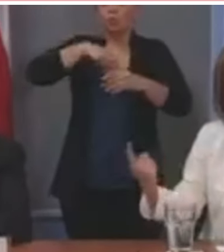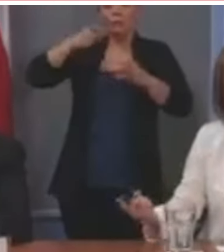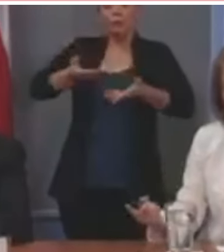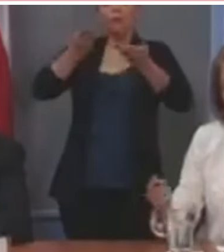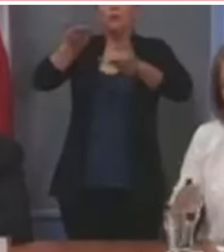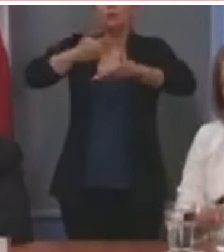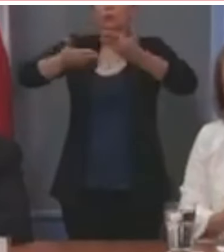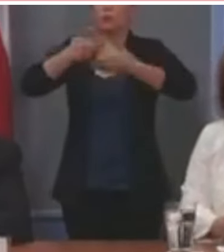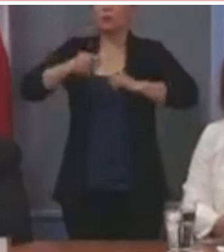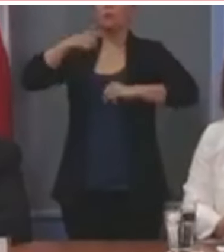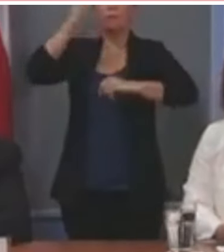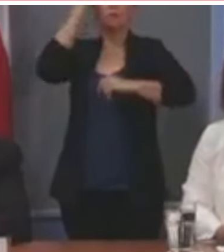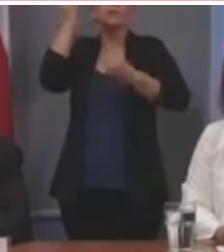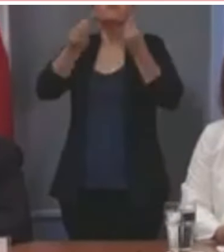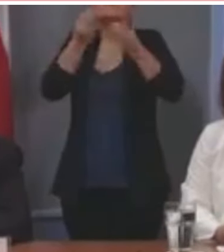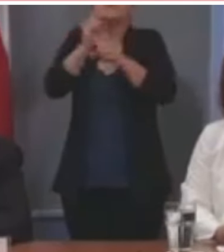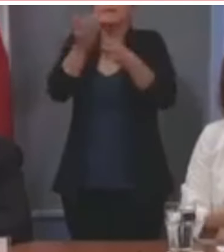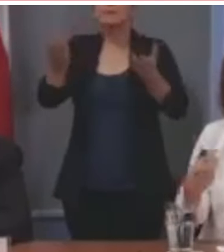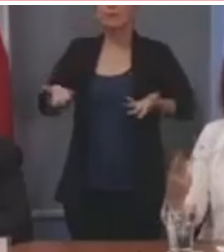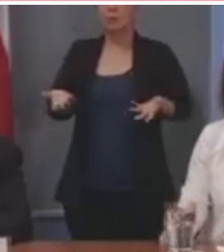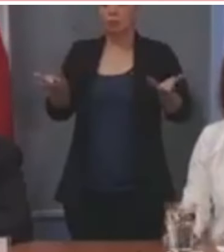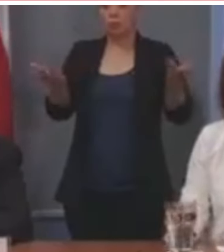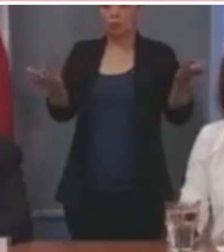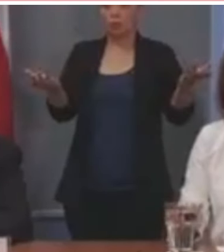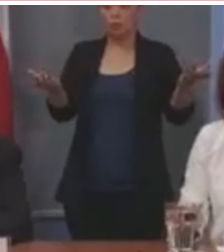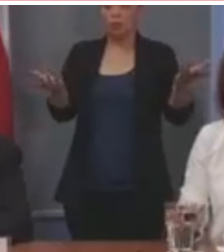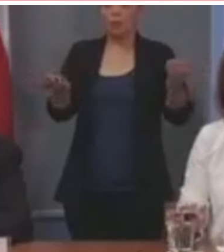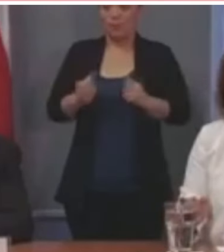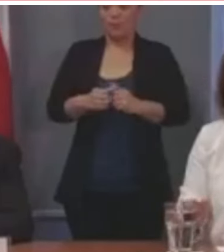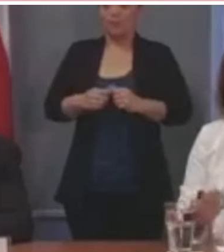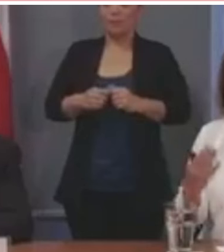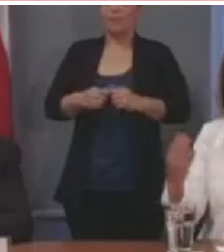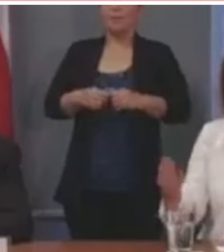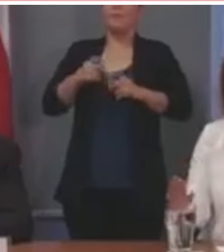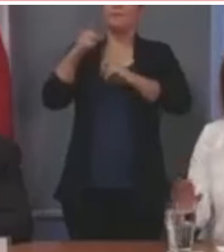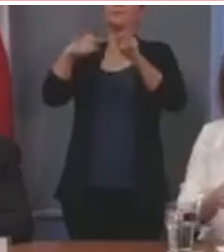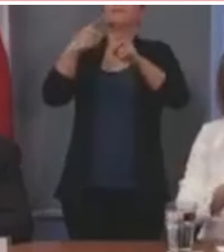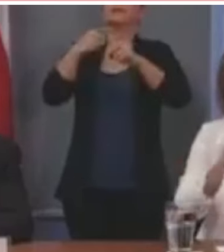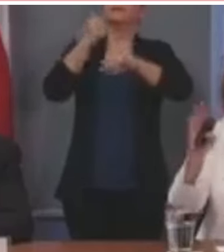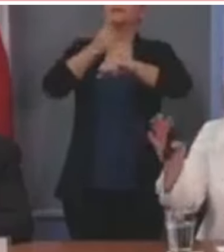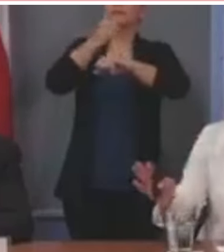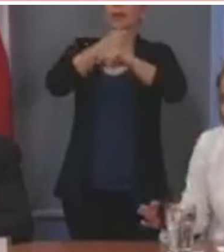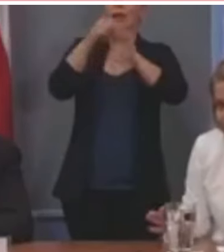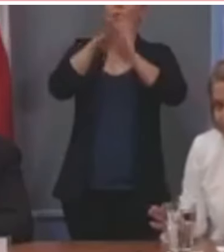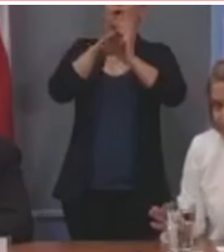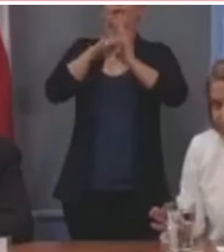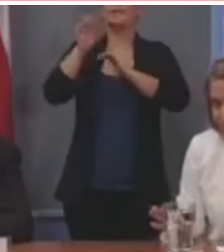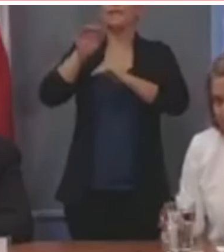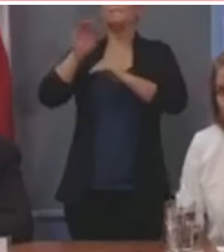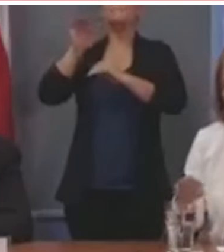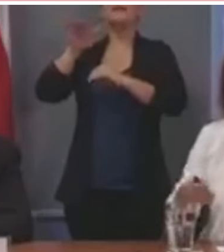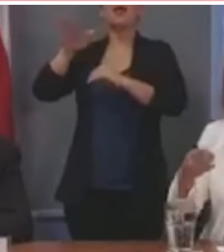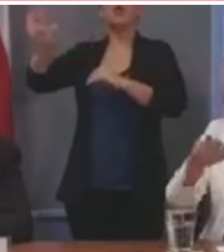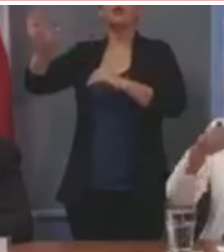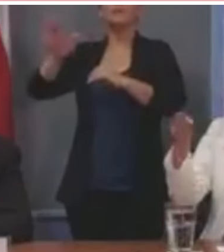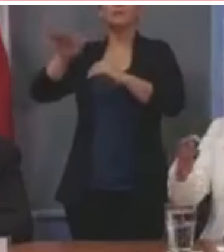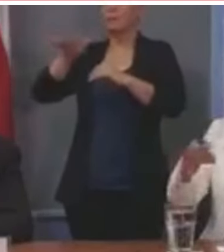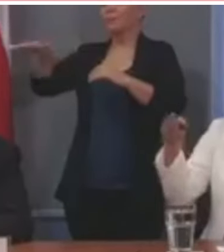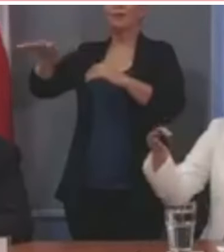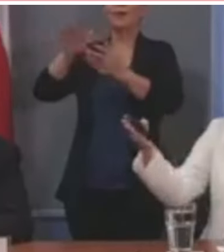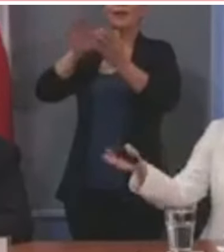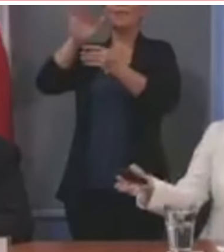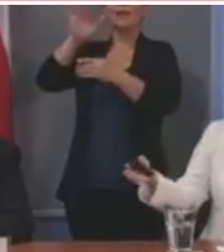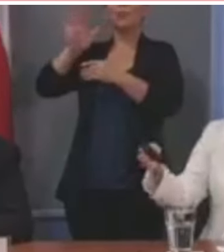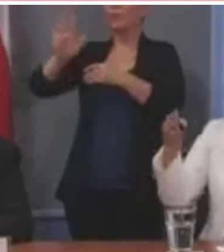por eso tenemos que saber qué es lo que están haciendo. Aparte de eso, se instauraron marcadores que no existían para poder también de alguna